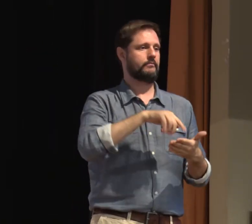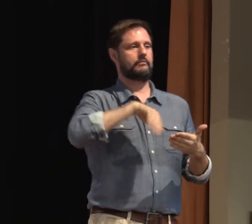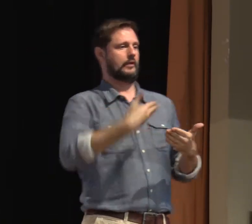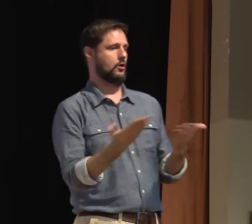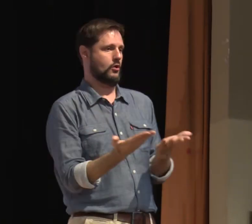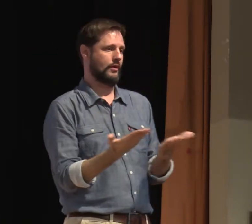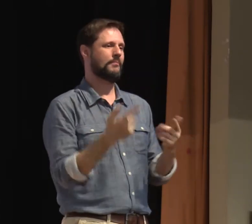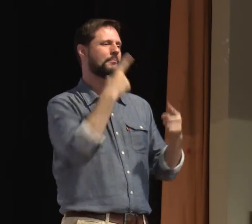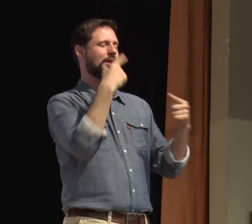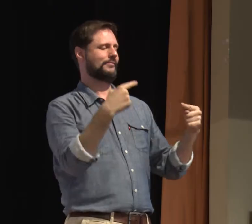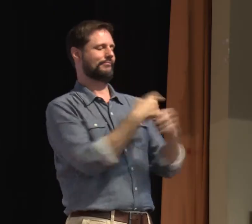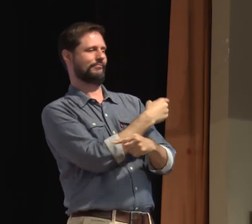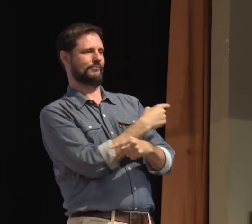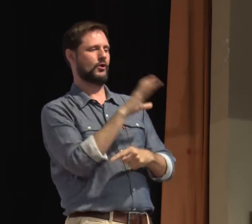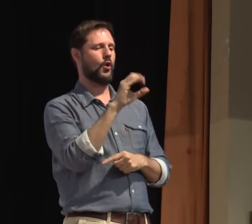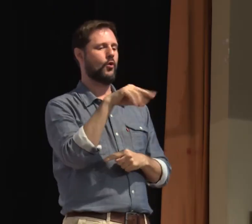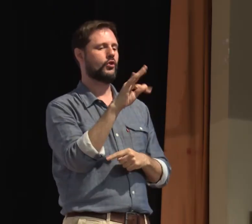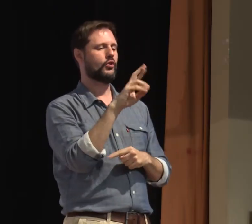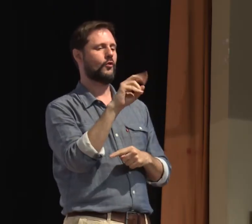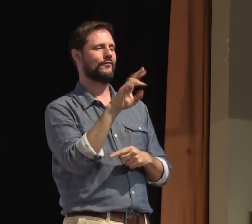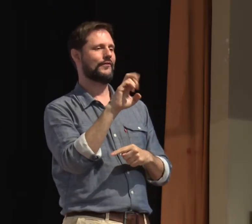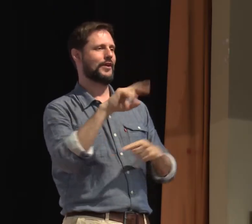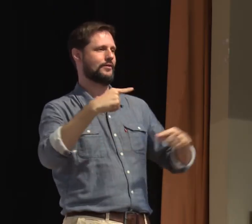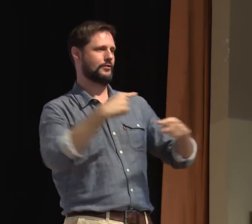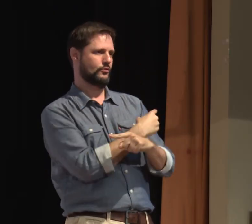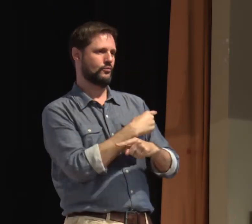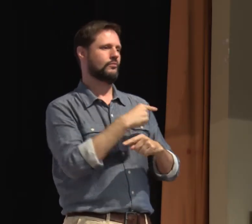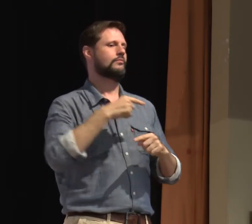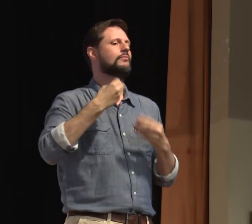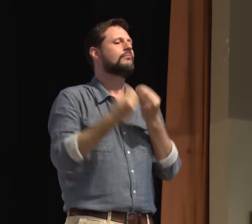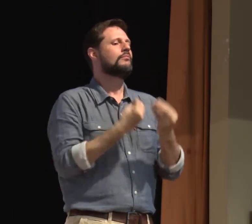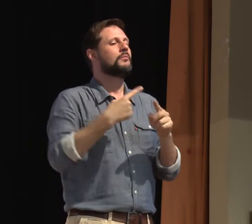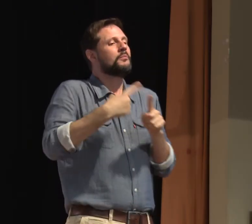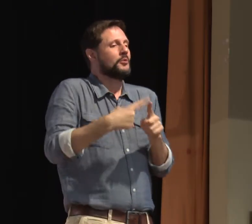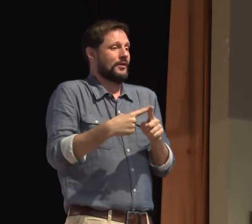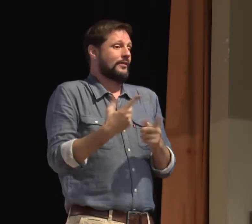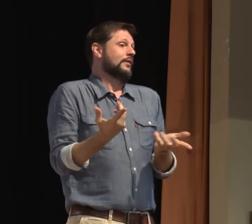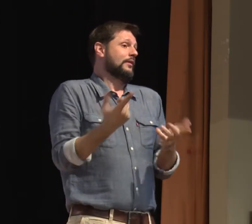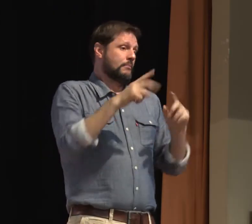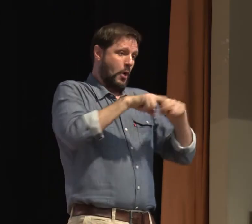considerada em L2. Então, parece que há controvérsia. Se a gente pede para o surdo escrever em